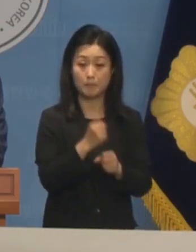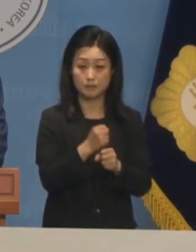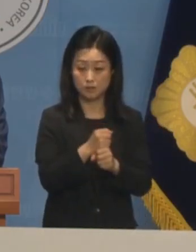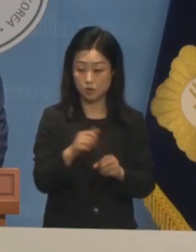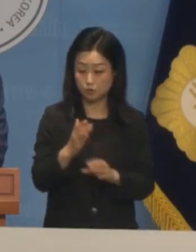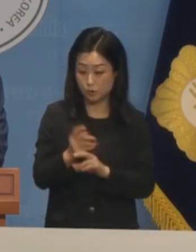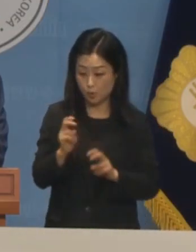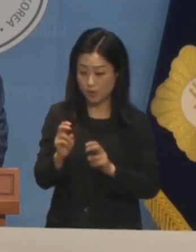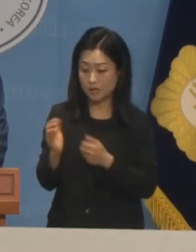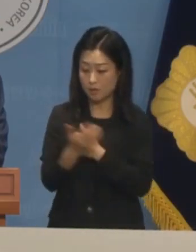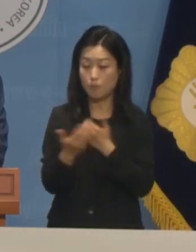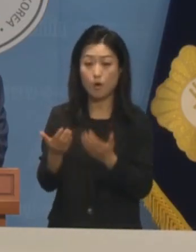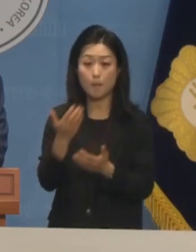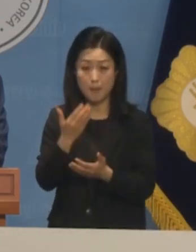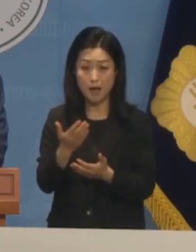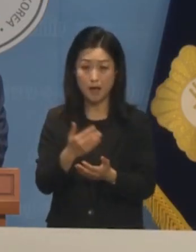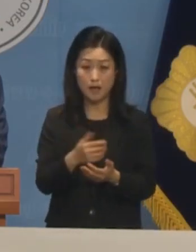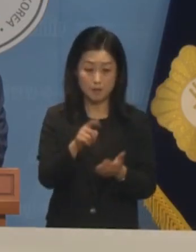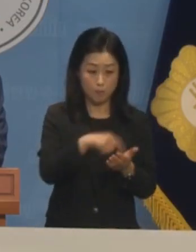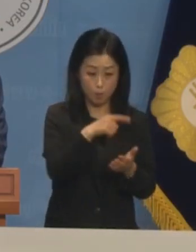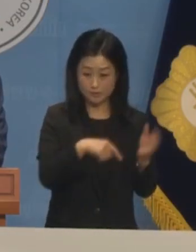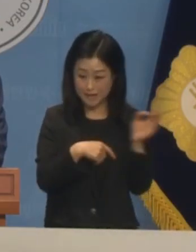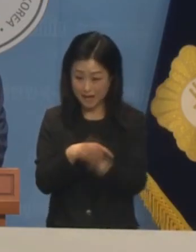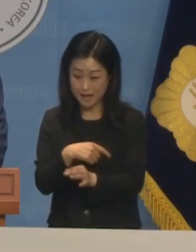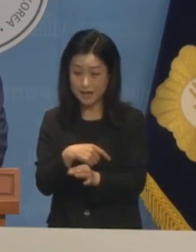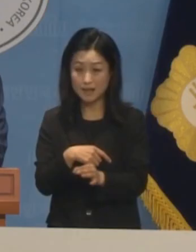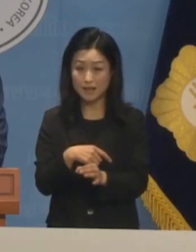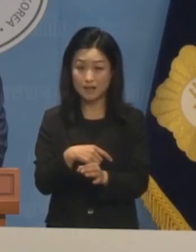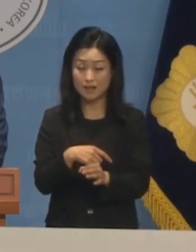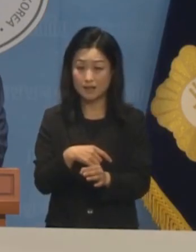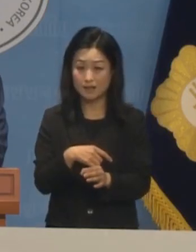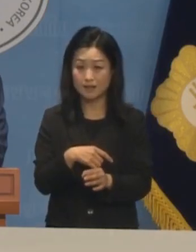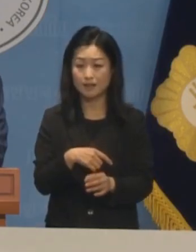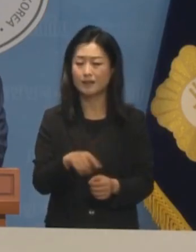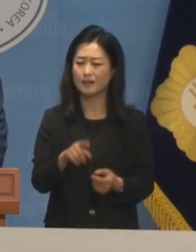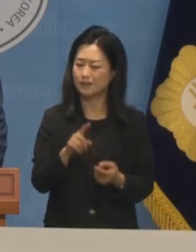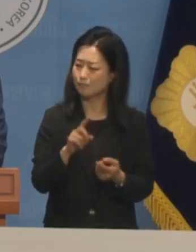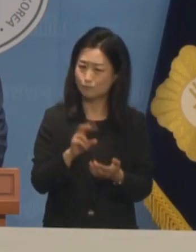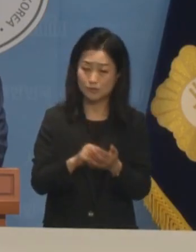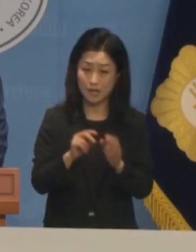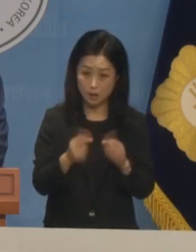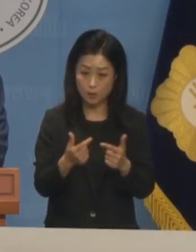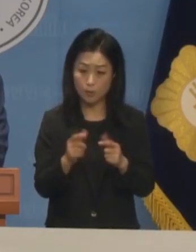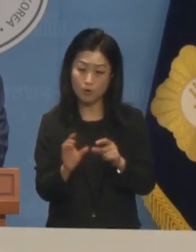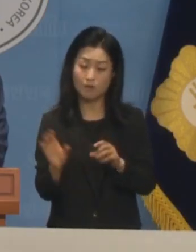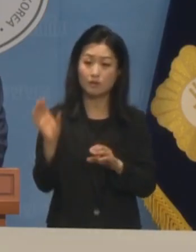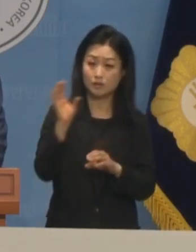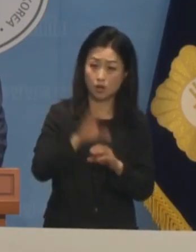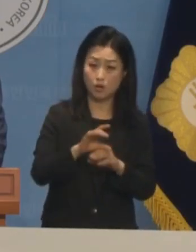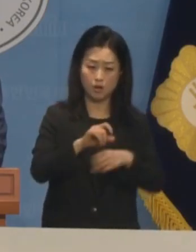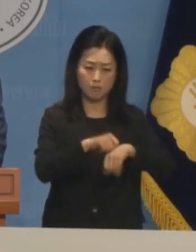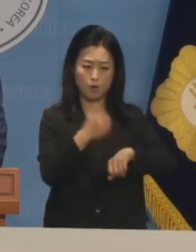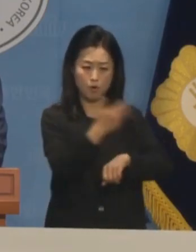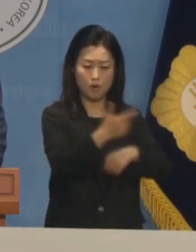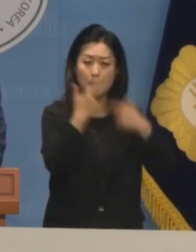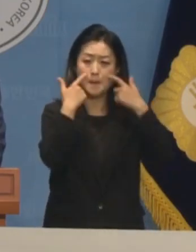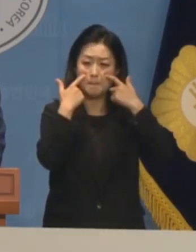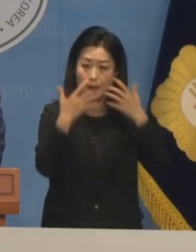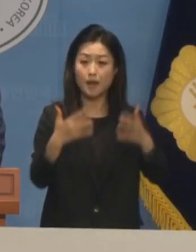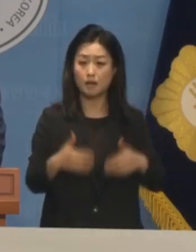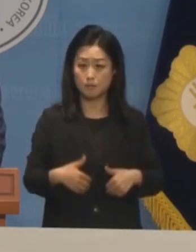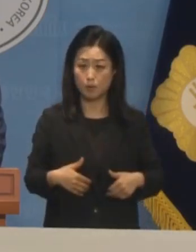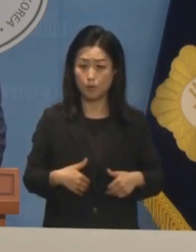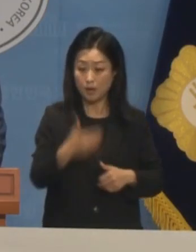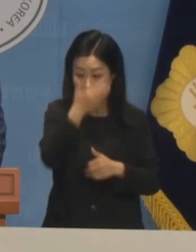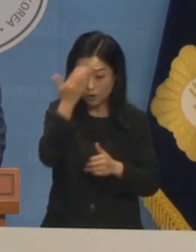핵심적인 것입니다. 돈을 주고 자금을 지원하는 것 가지고는 되지 않는다는 게 이번 아이밀 사건에서도 명확하게